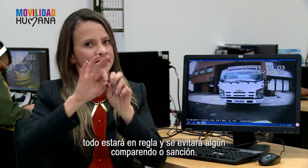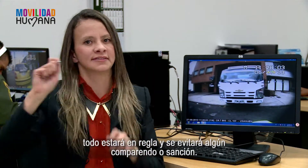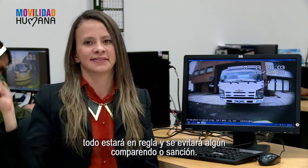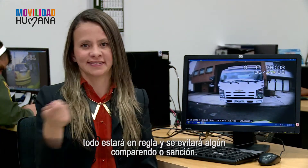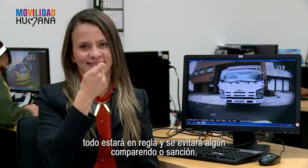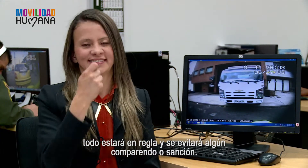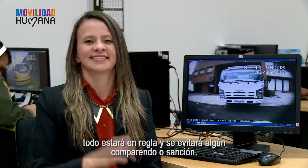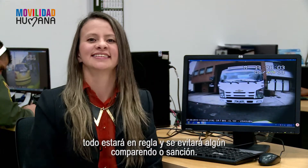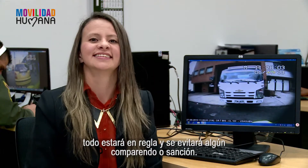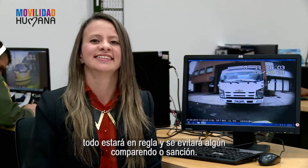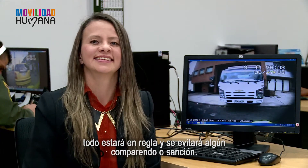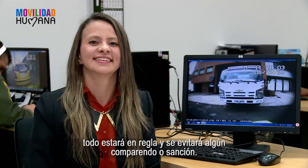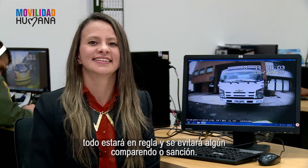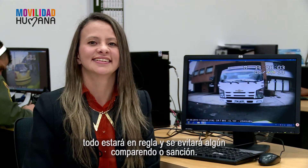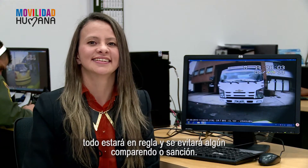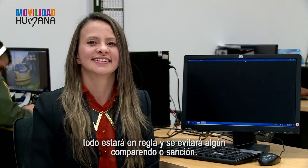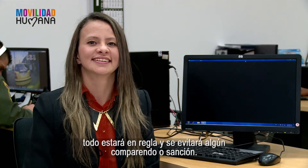algún comparendo o sanción.